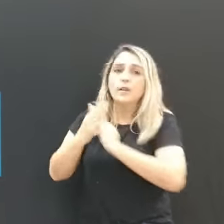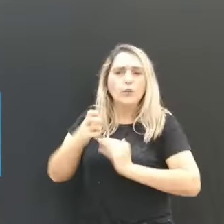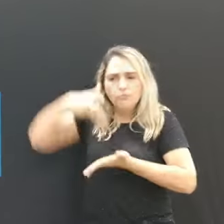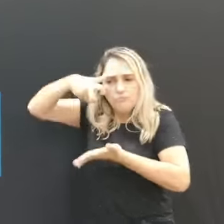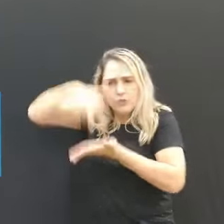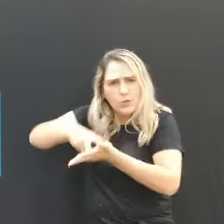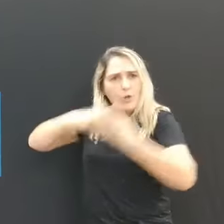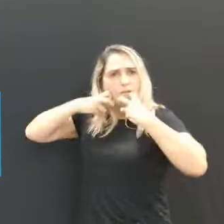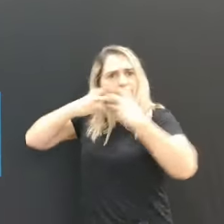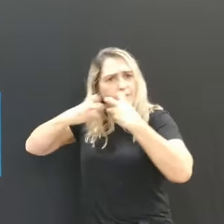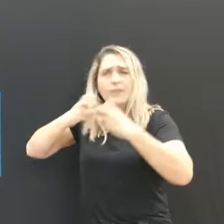clamarmos a Ele.